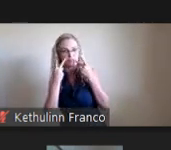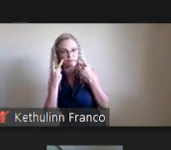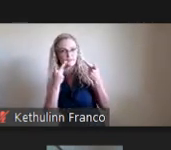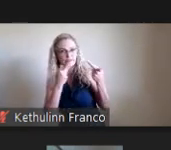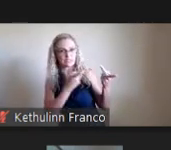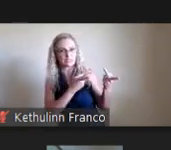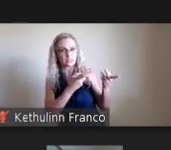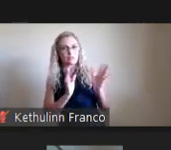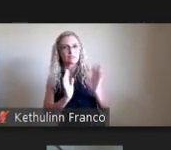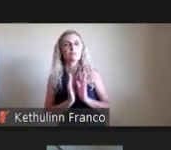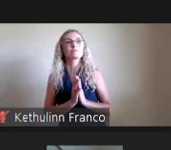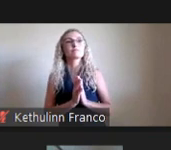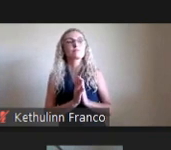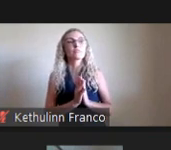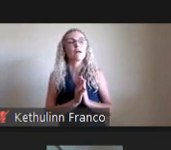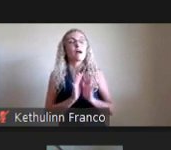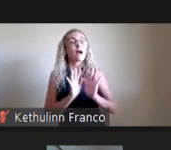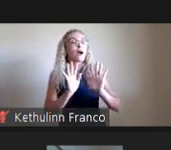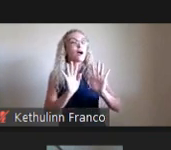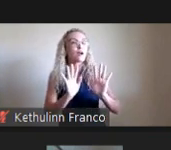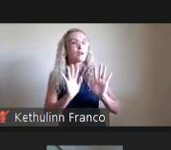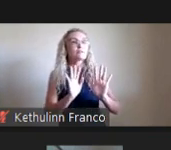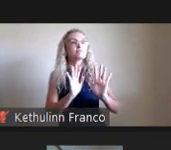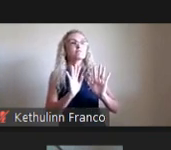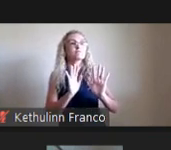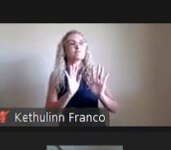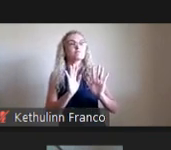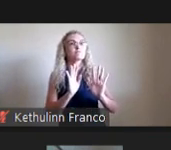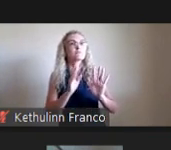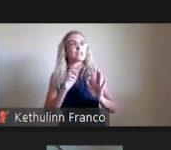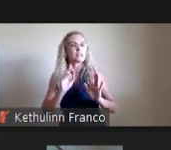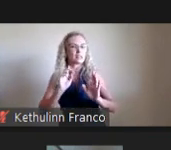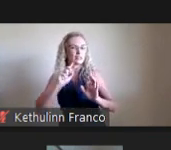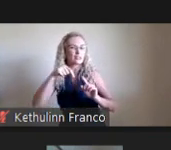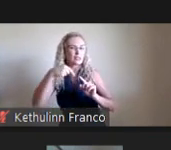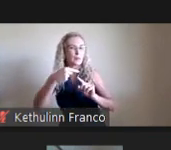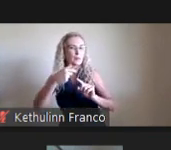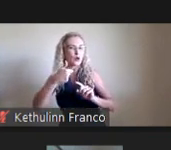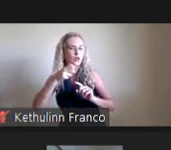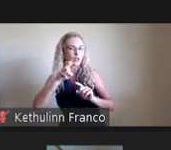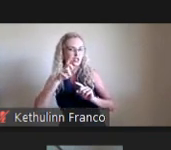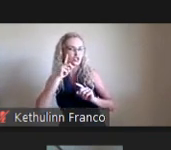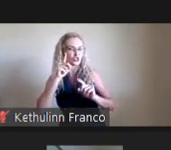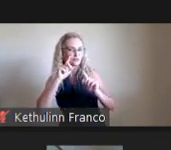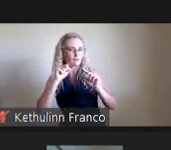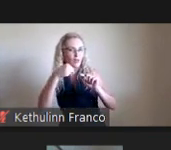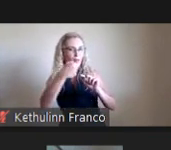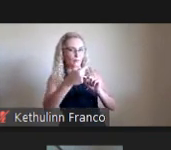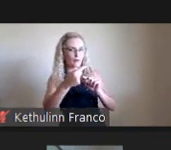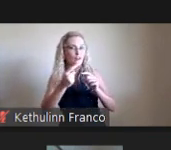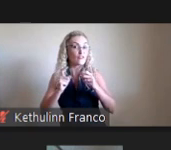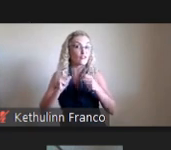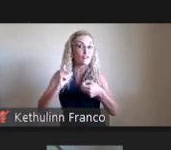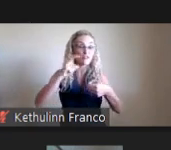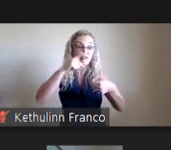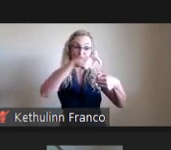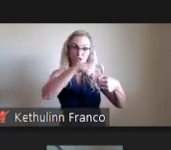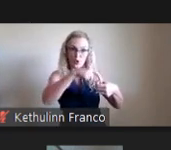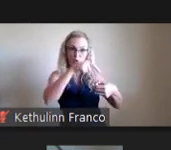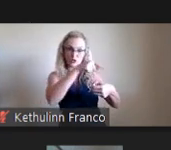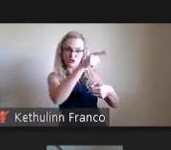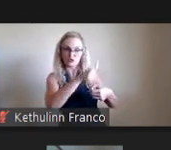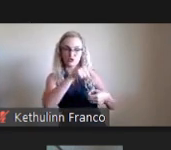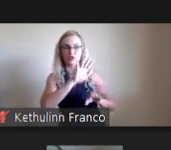seguintes nós voltaríamos nessa cidade. Chegando lá, nós já havíamos combinado que encontraríamos com